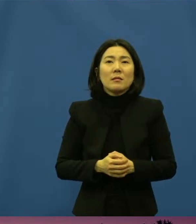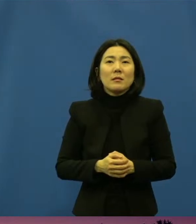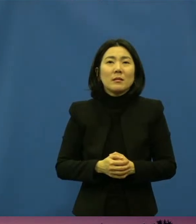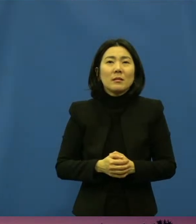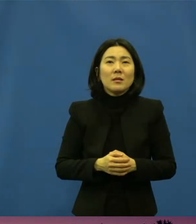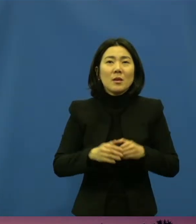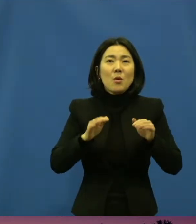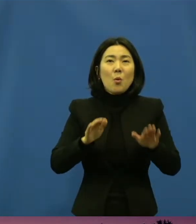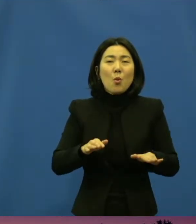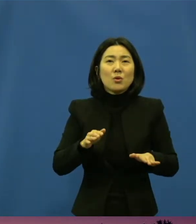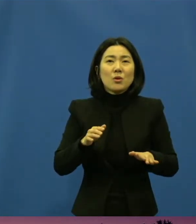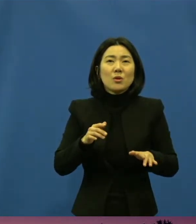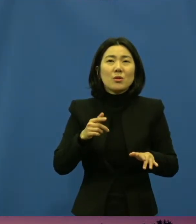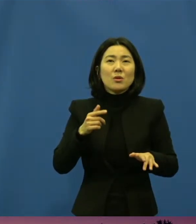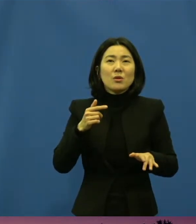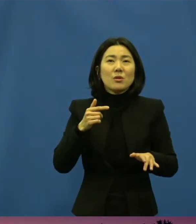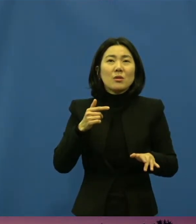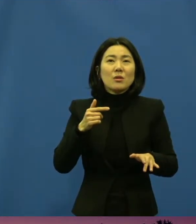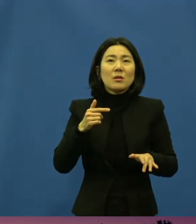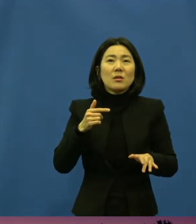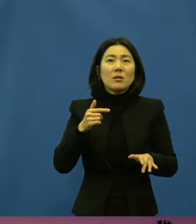확실하게